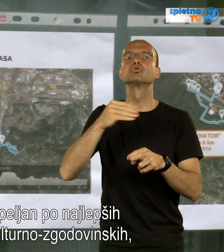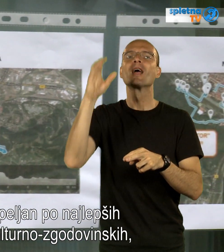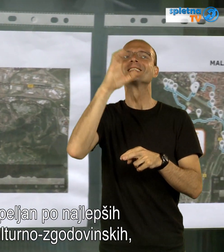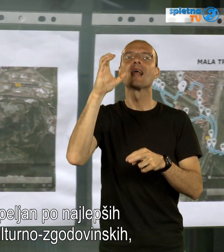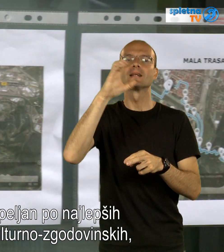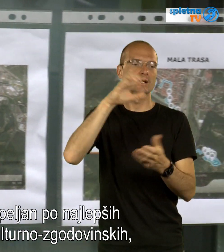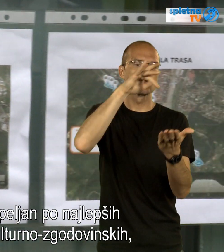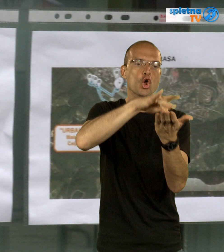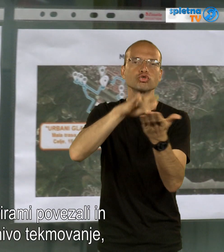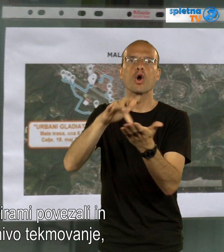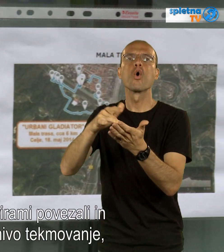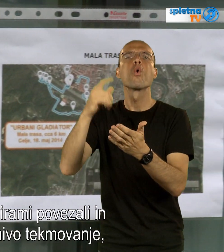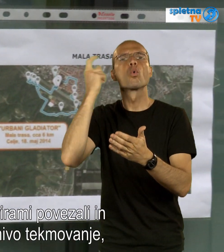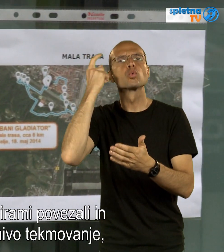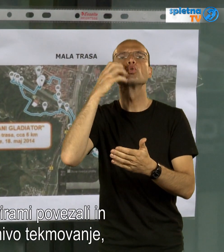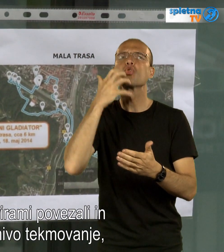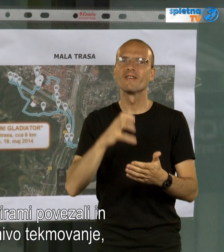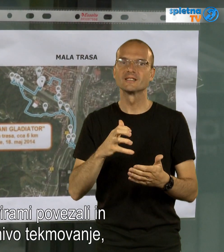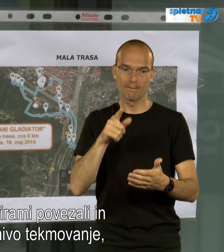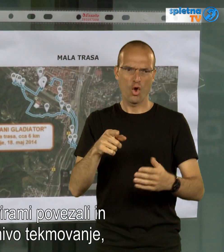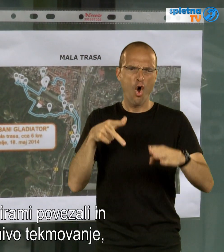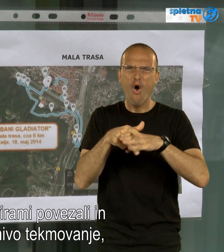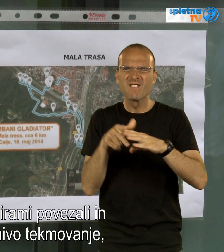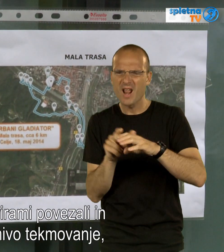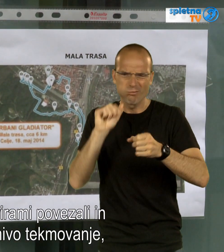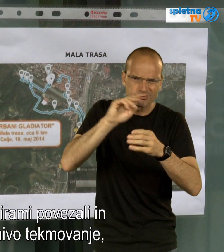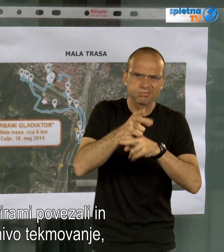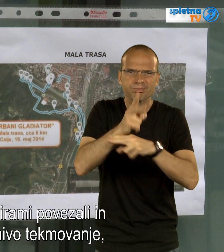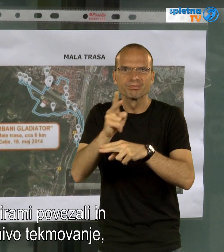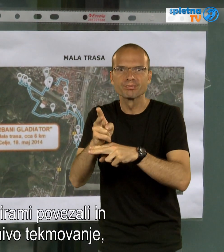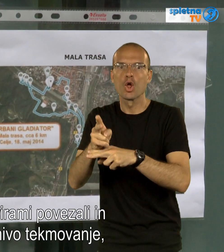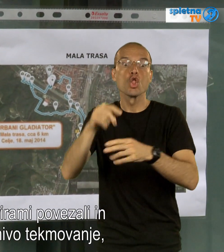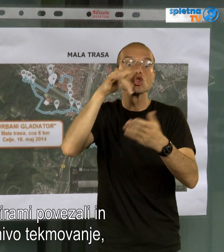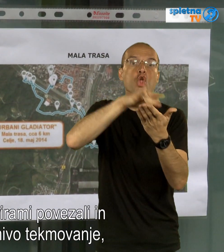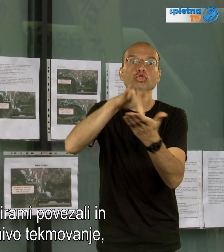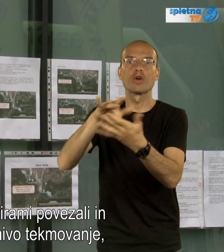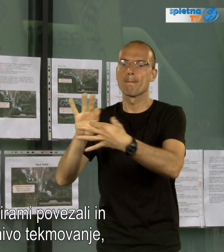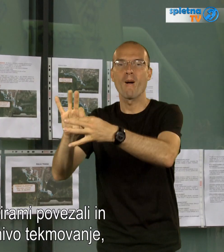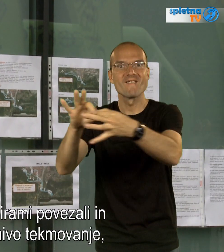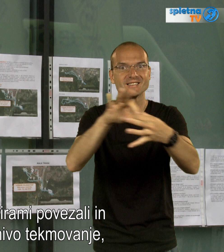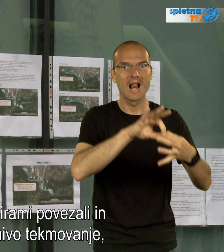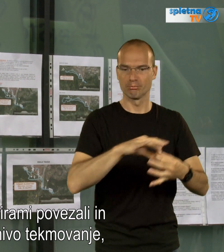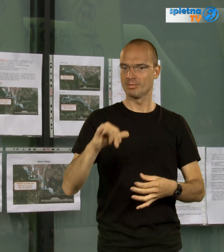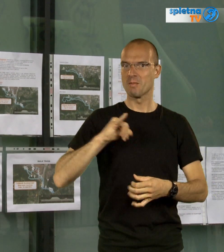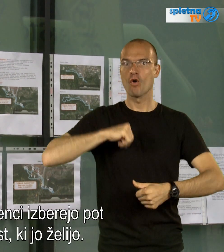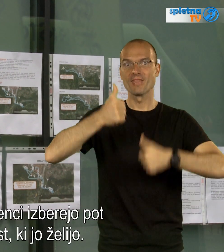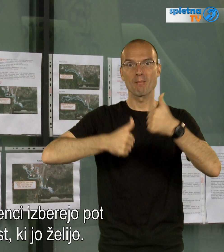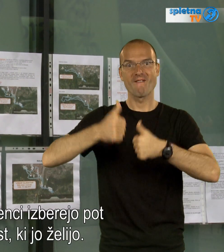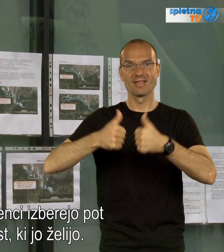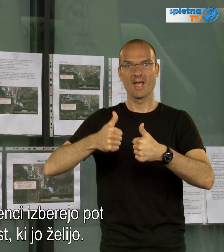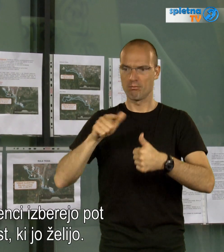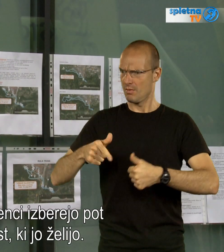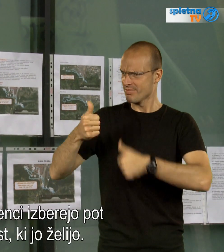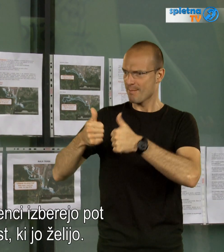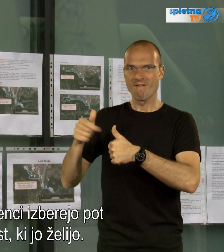točkah, kulturno-zgodovinskih, kjer smo v bistvu mi z Ovirom povezali pač te točke in naredili eno tako zanimivo tekmovanje, ker si deleženci